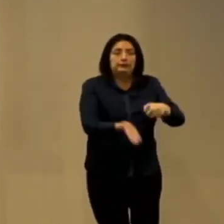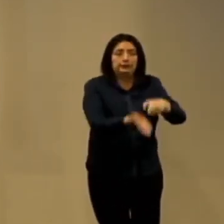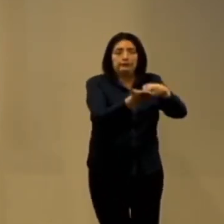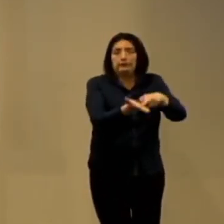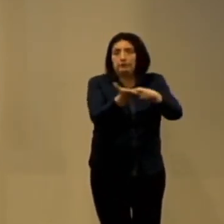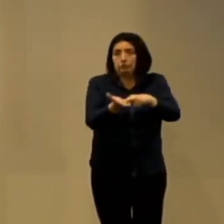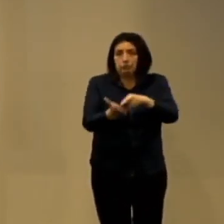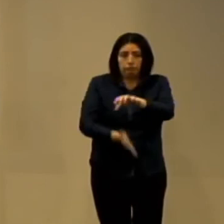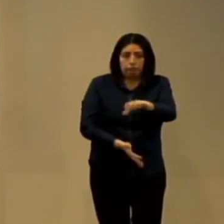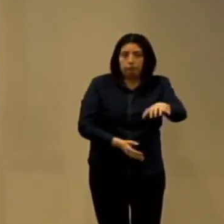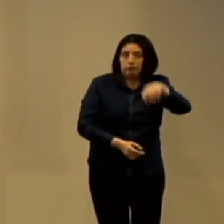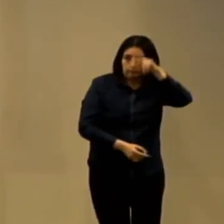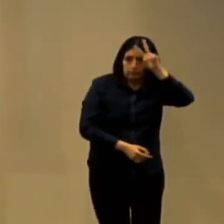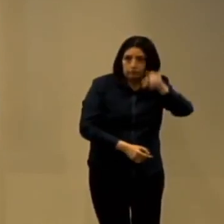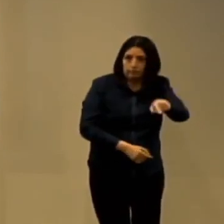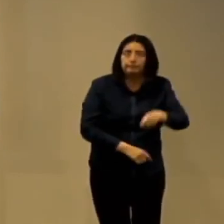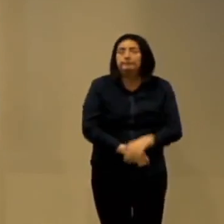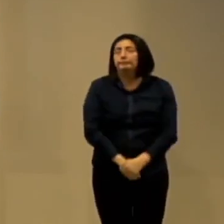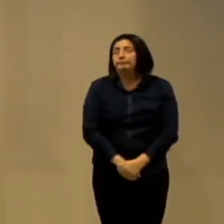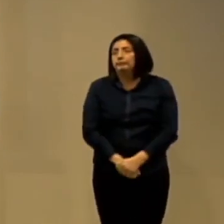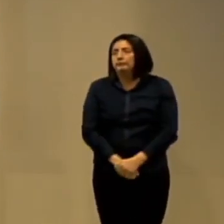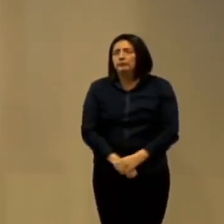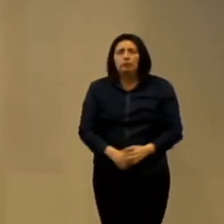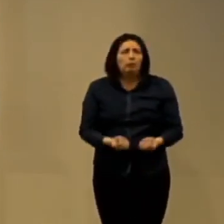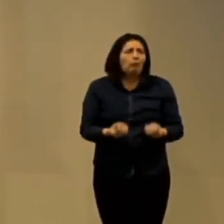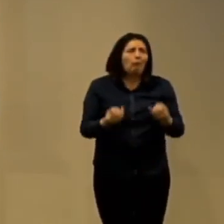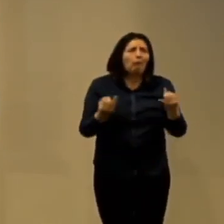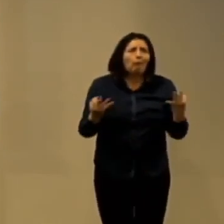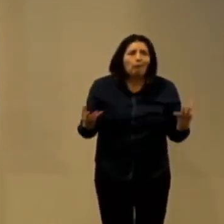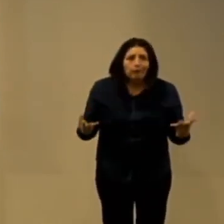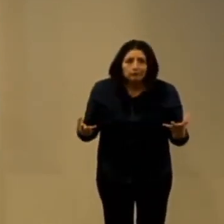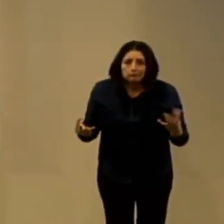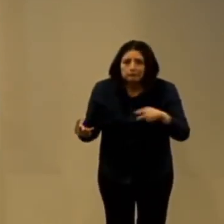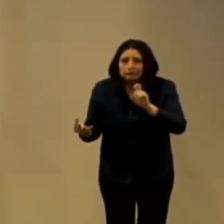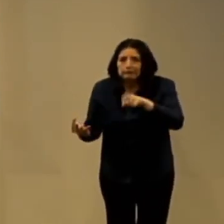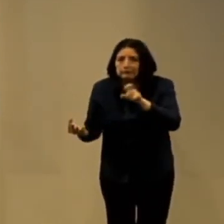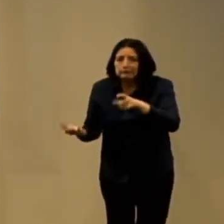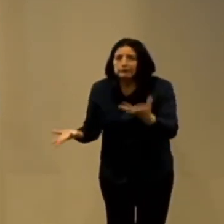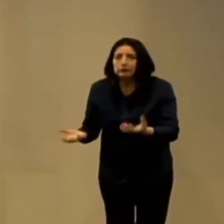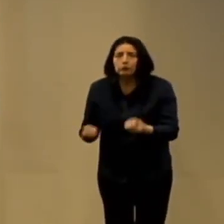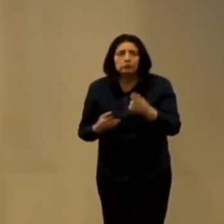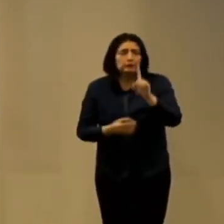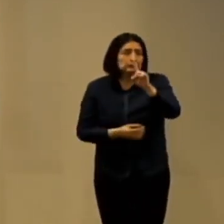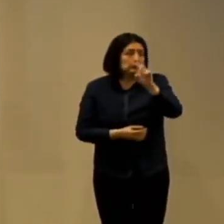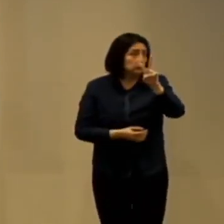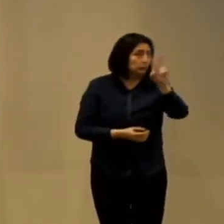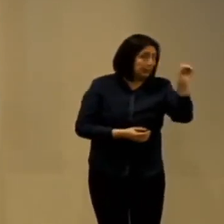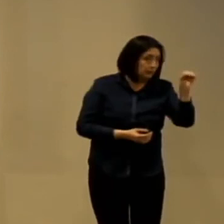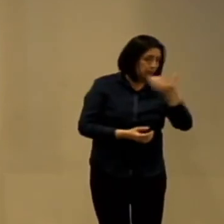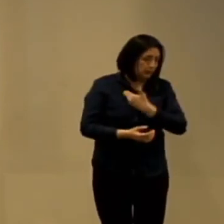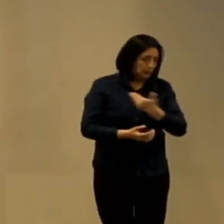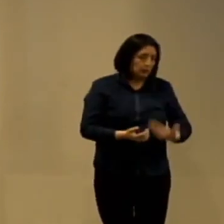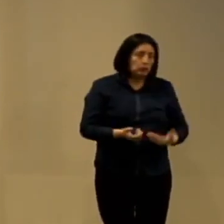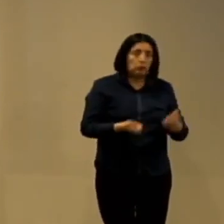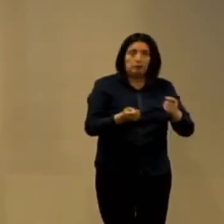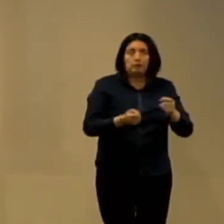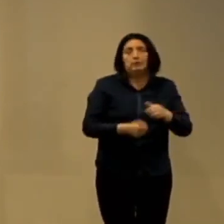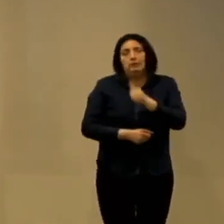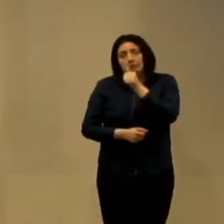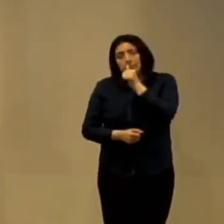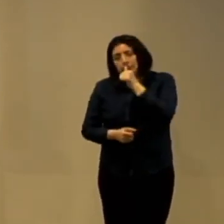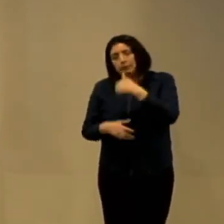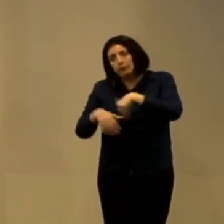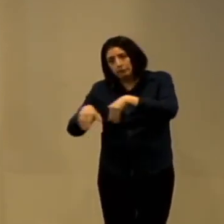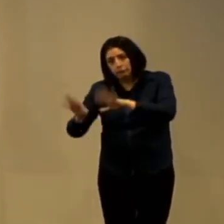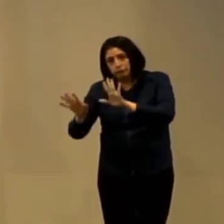rehabilitación en el Perú. ¿Cuánto deberíamos tener? 120 públicas, ¿ah? Porque privadas sí